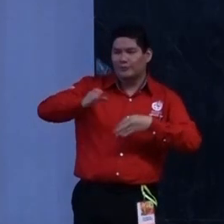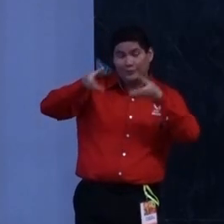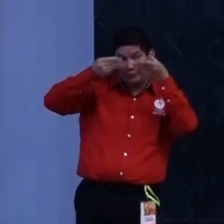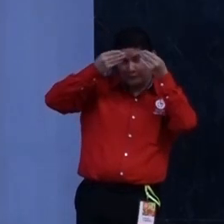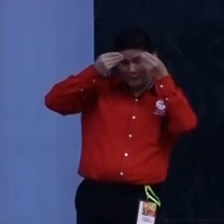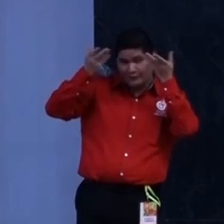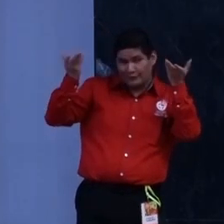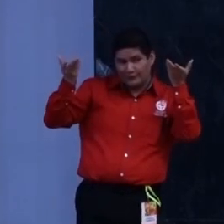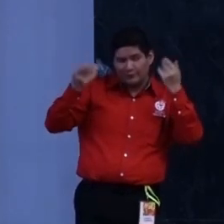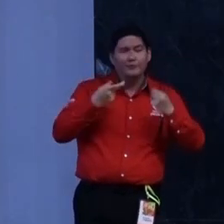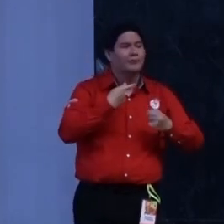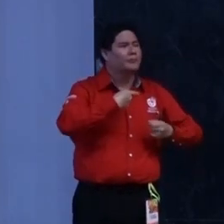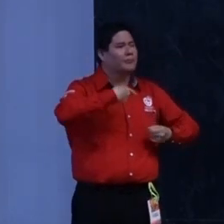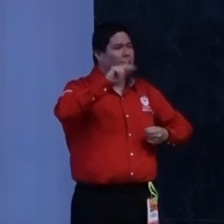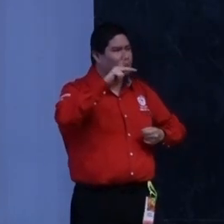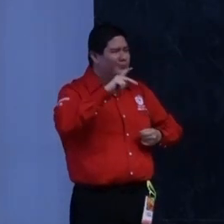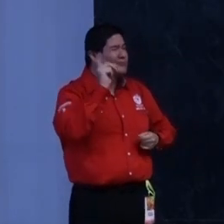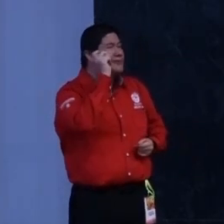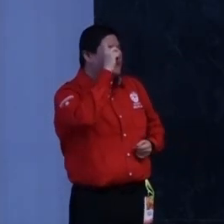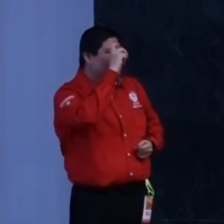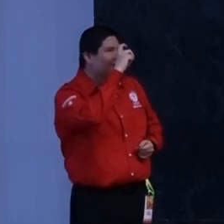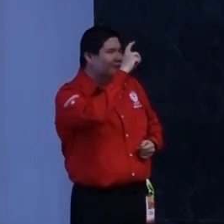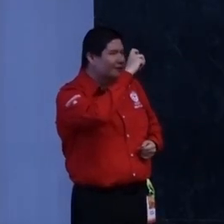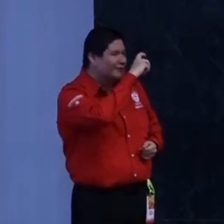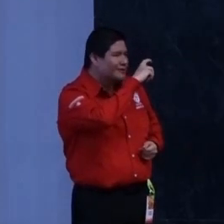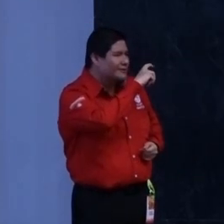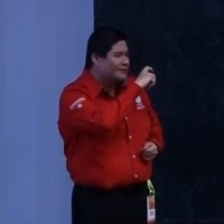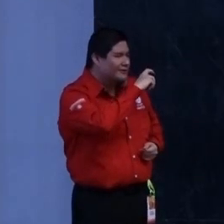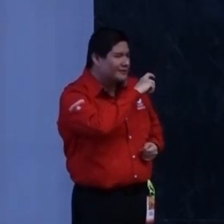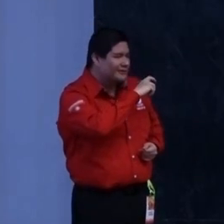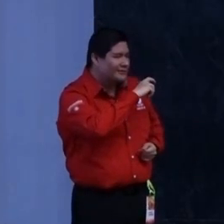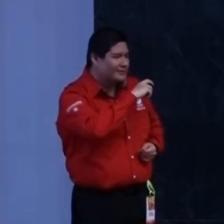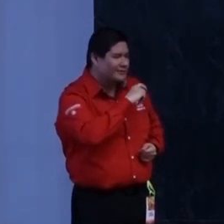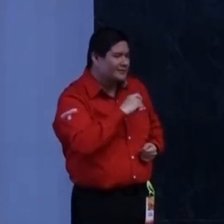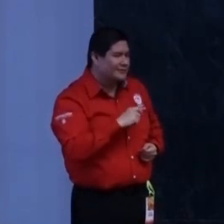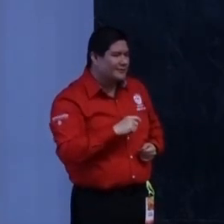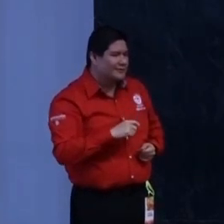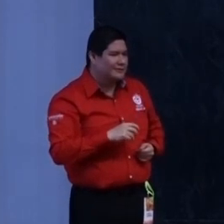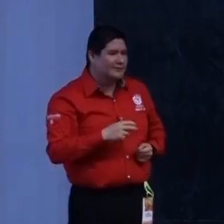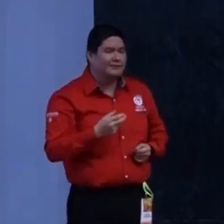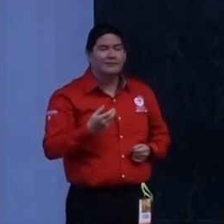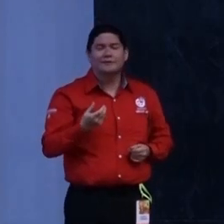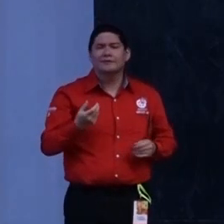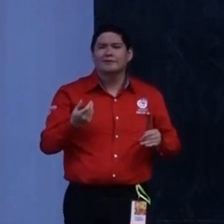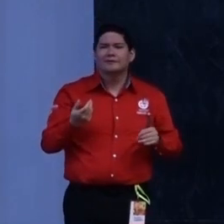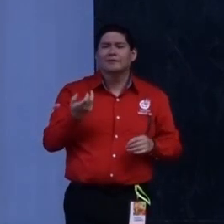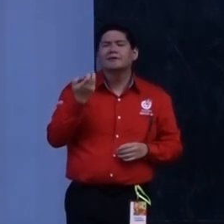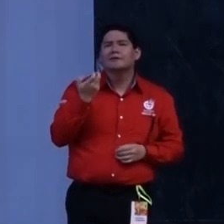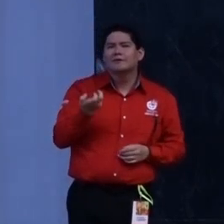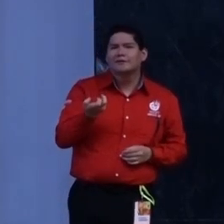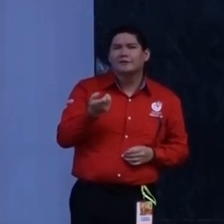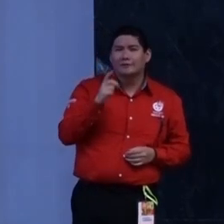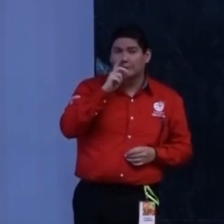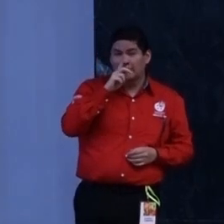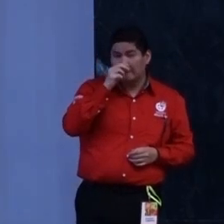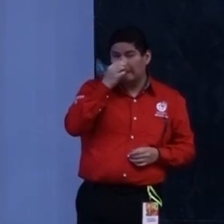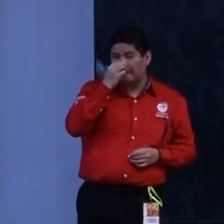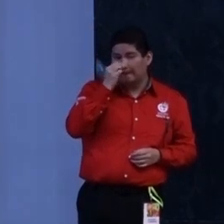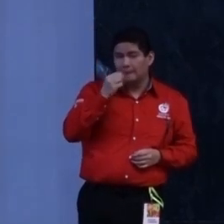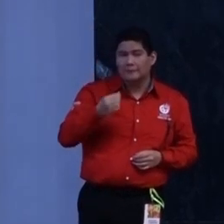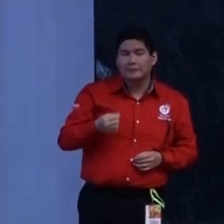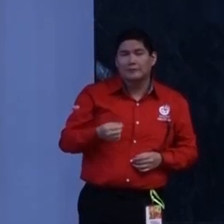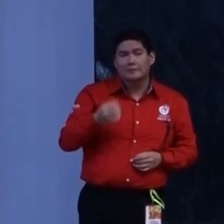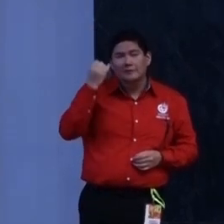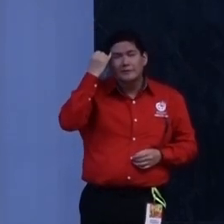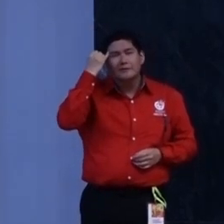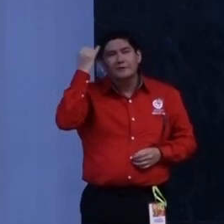que sí, pero nos cuesta mucho trabajo entender eso, Mariano, y eso ¿Qué? es muy sencillo. Está como esta imagen de,